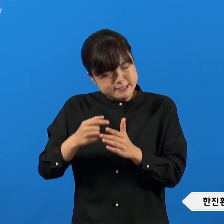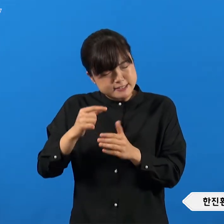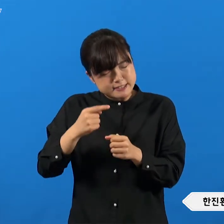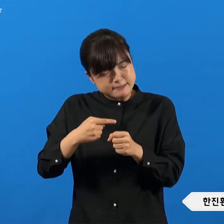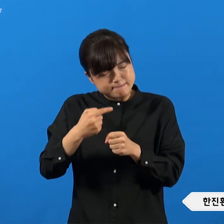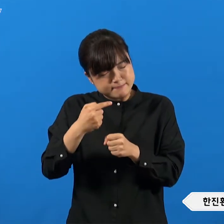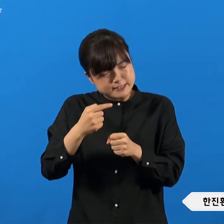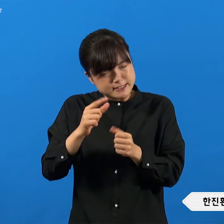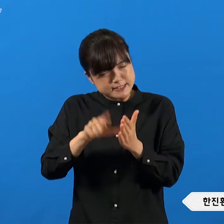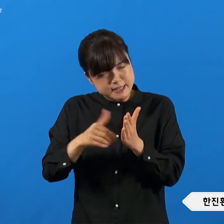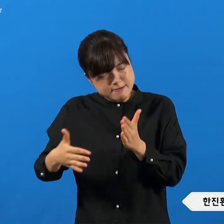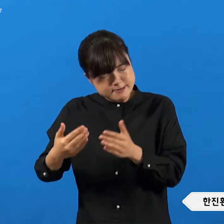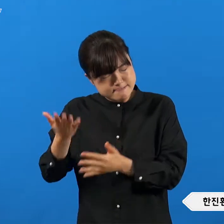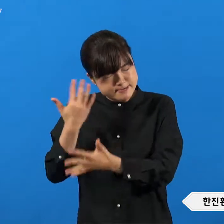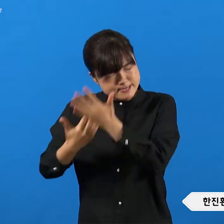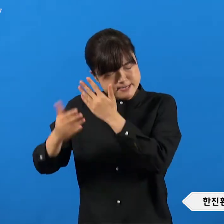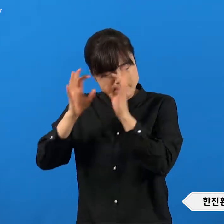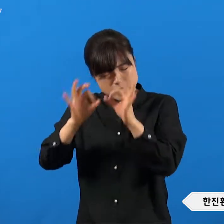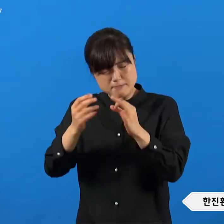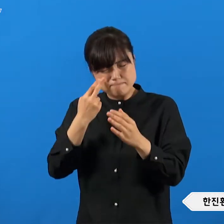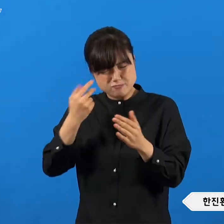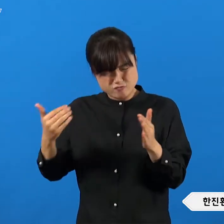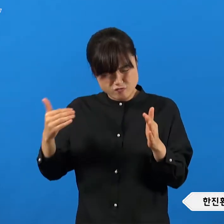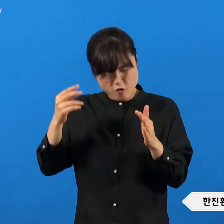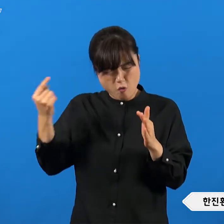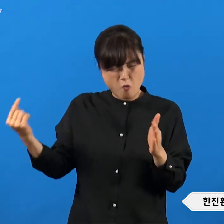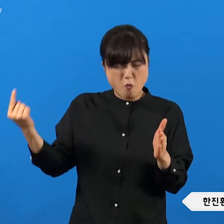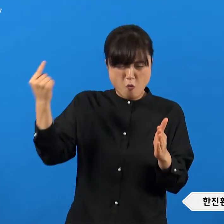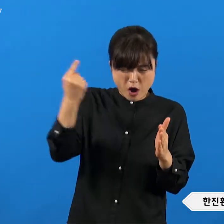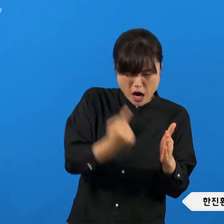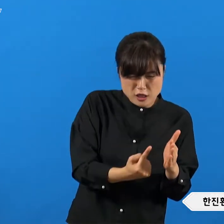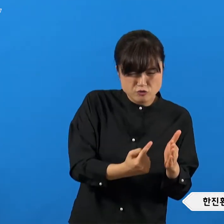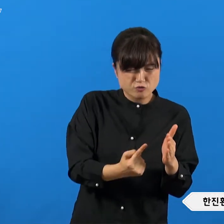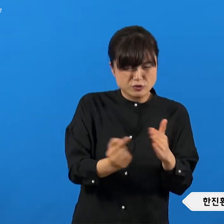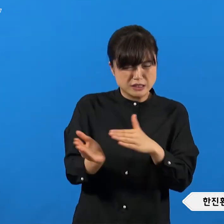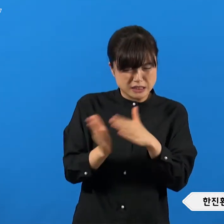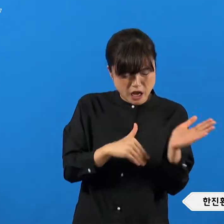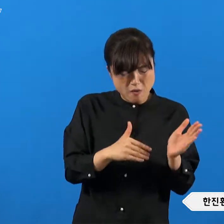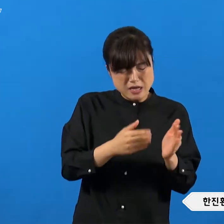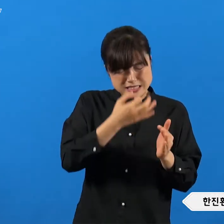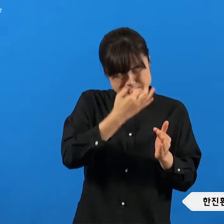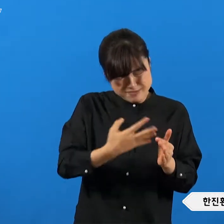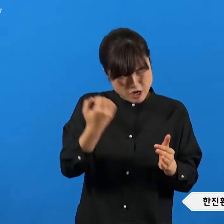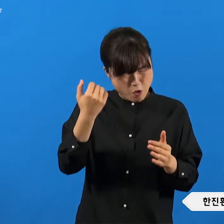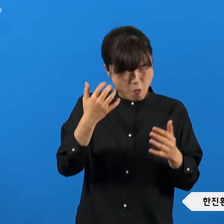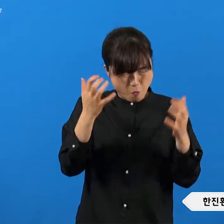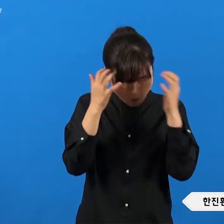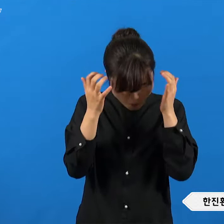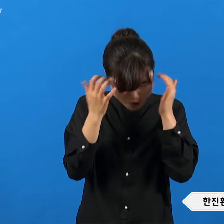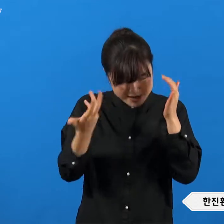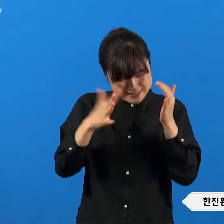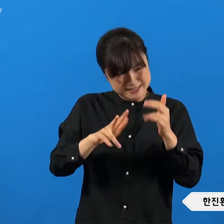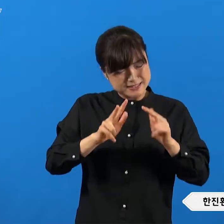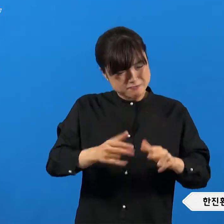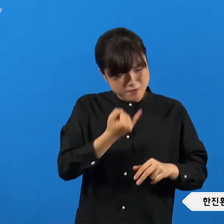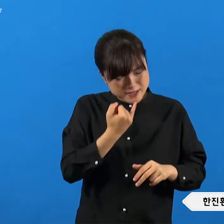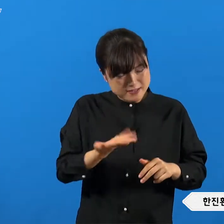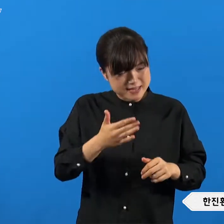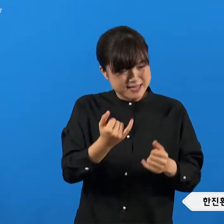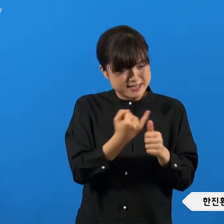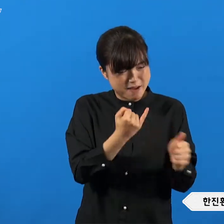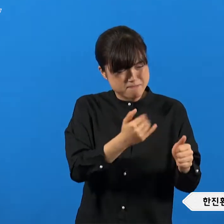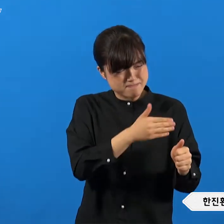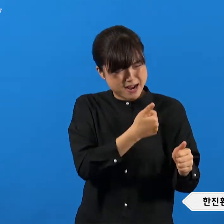억울합니다. 미국 와서 죽을 고생하면서 지내다가 이제 겨우 자리가 좀 잡힐만 하니까 이런